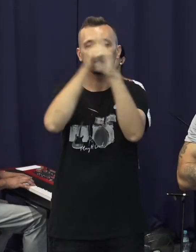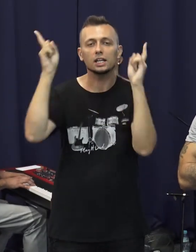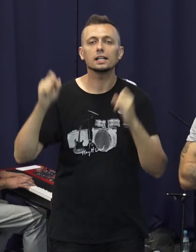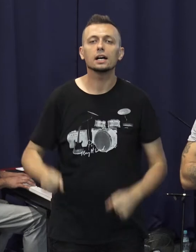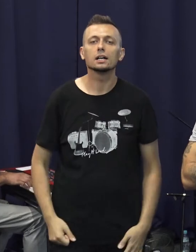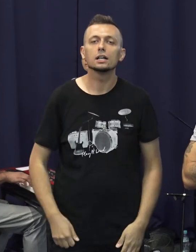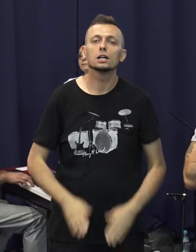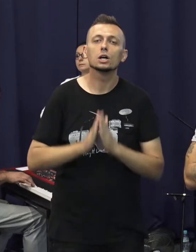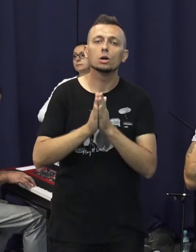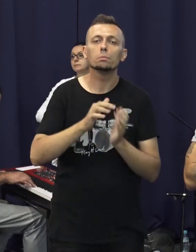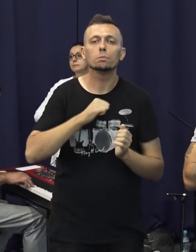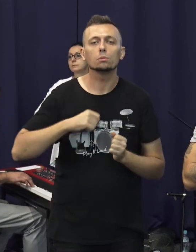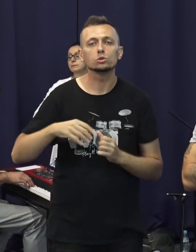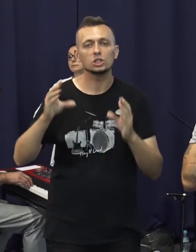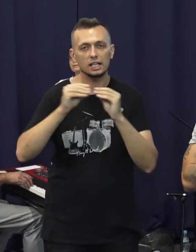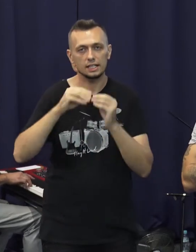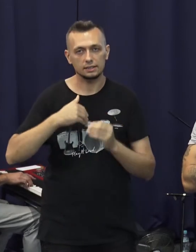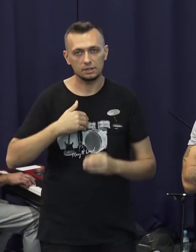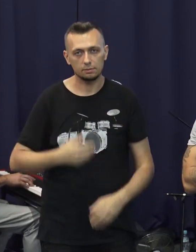to pomódl się ze mną.